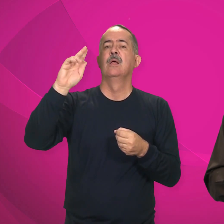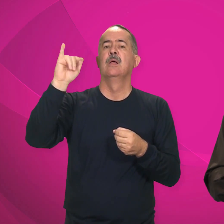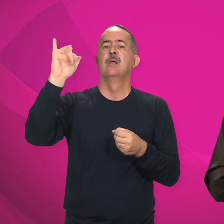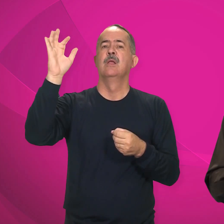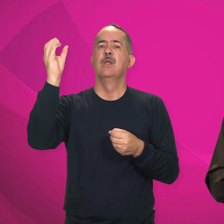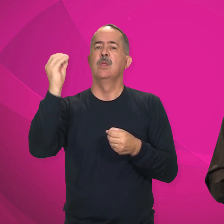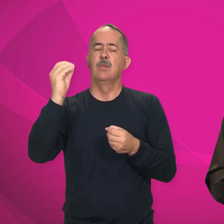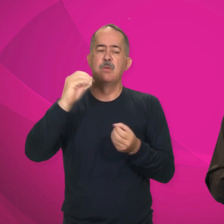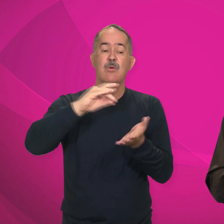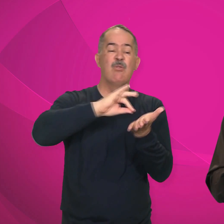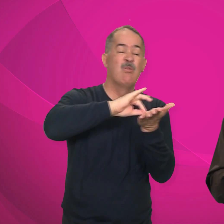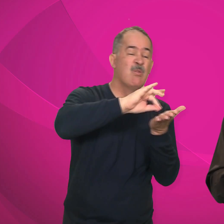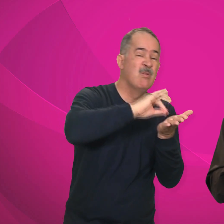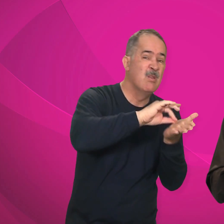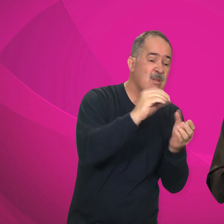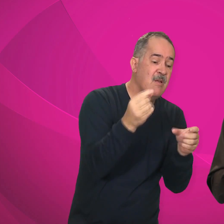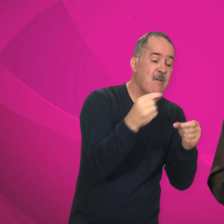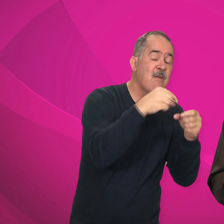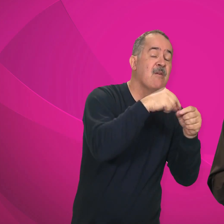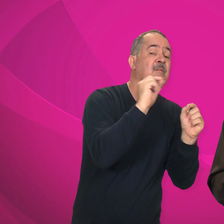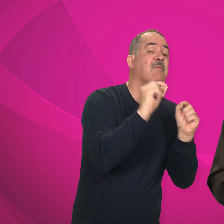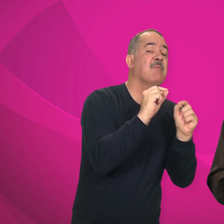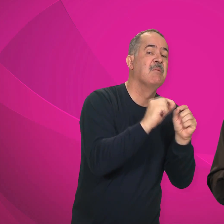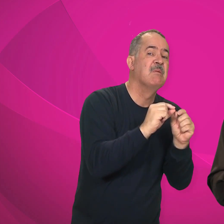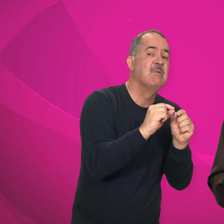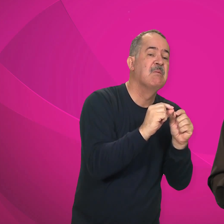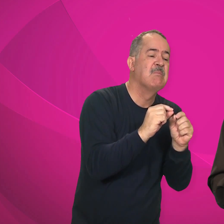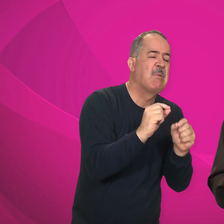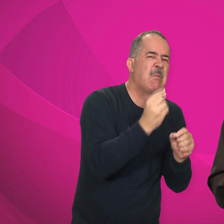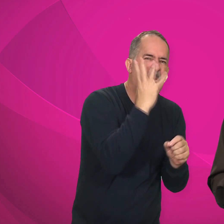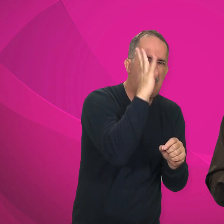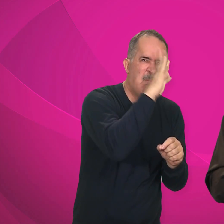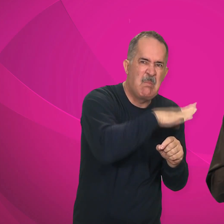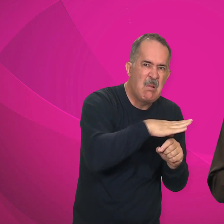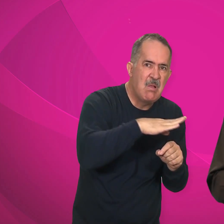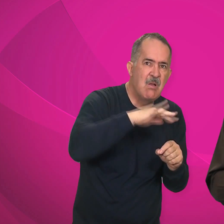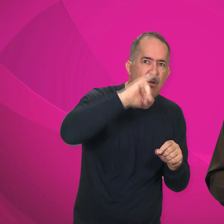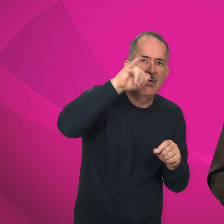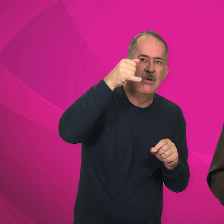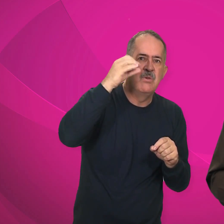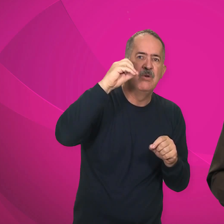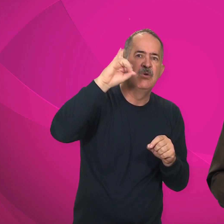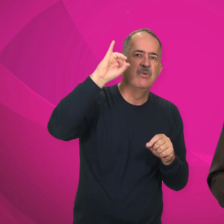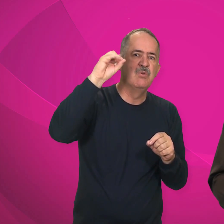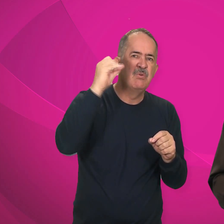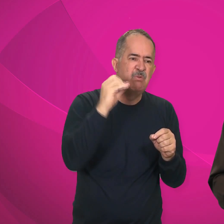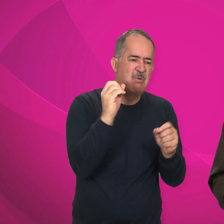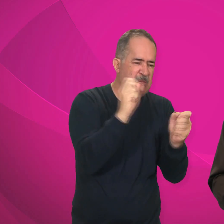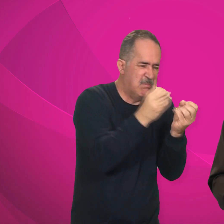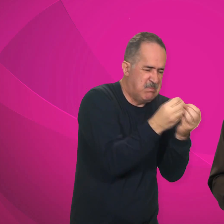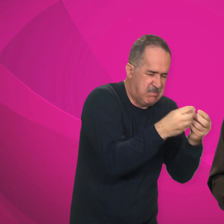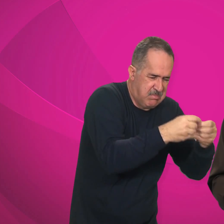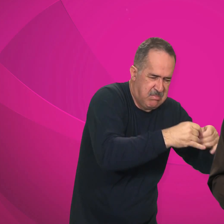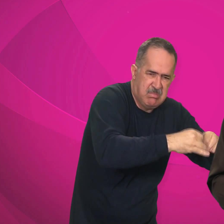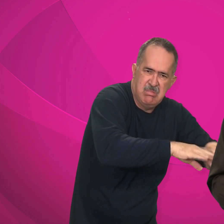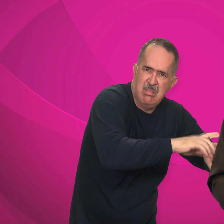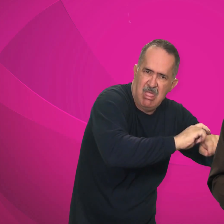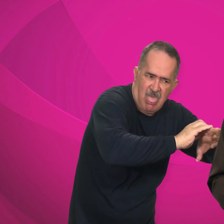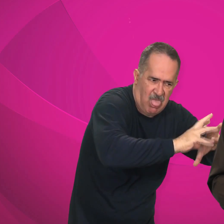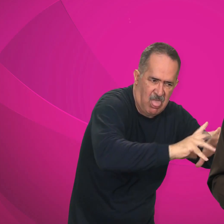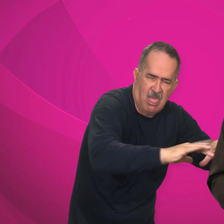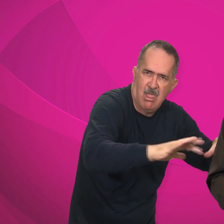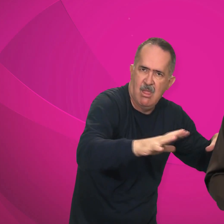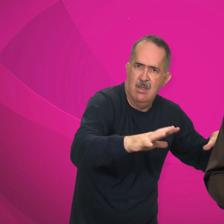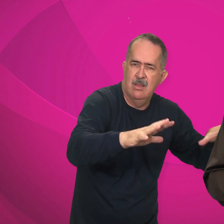inimigo semeia a erva daninha, o joio, que mata a lavoura, dá prejuízo na